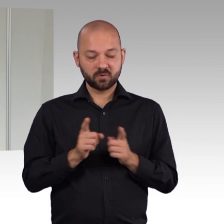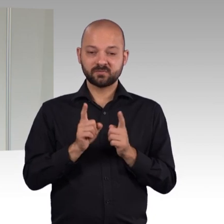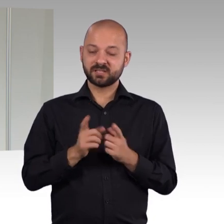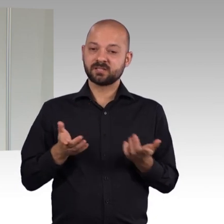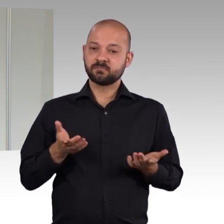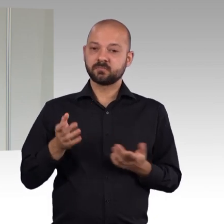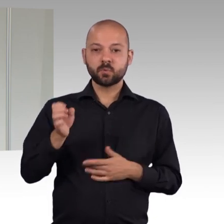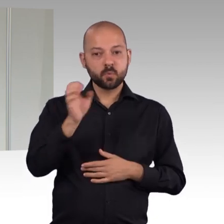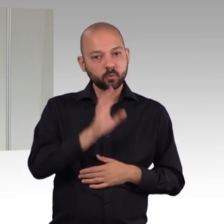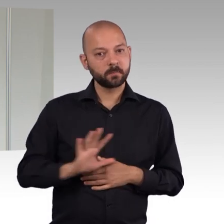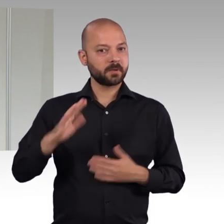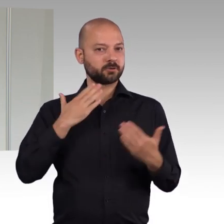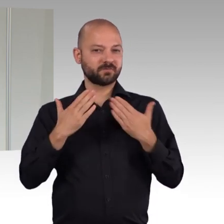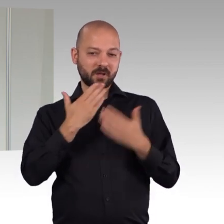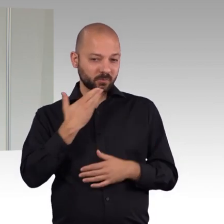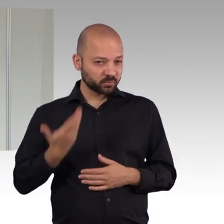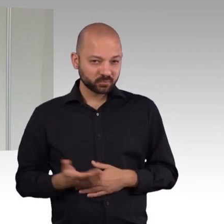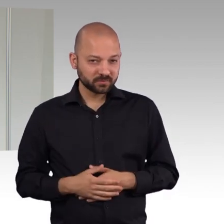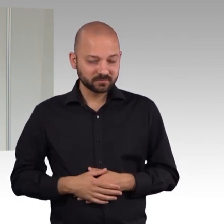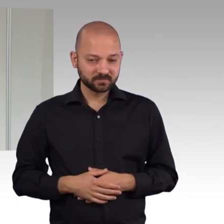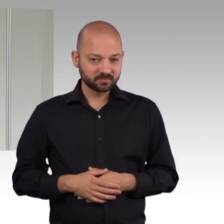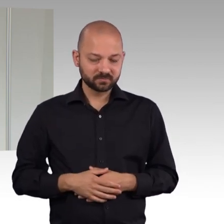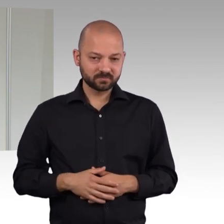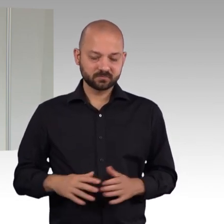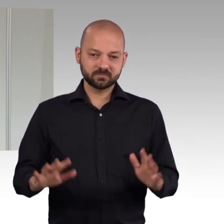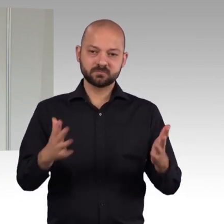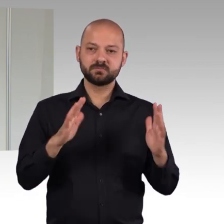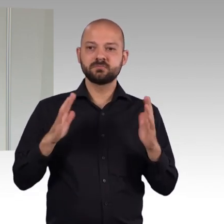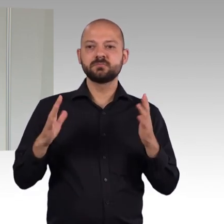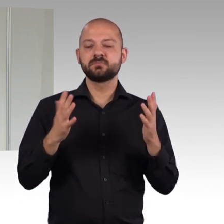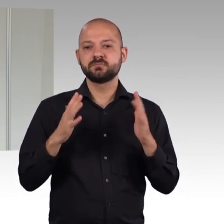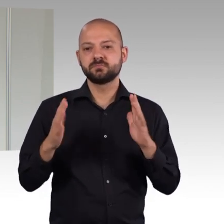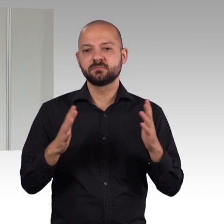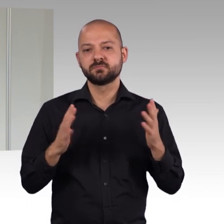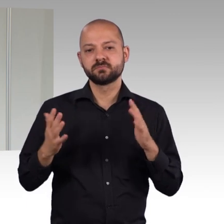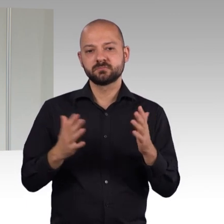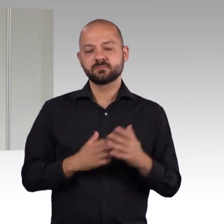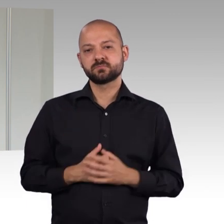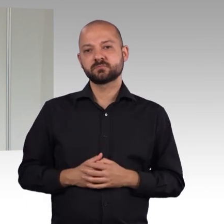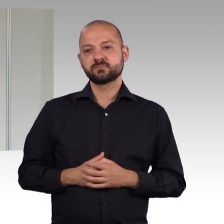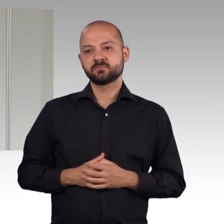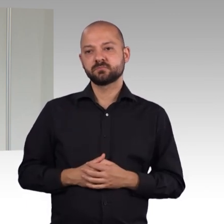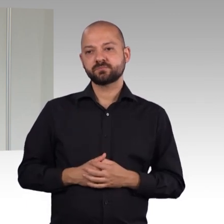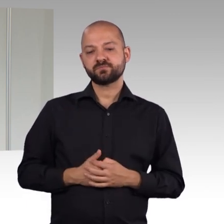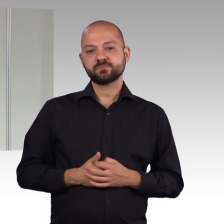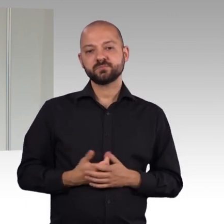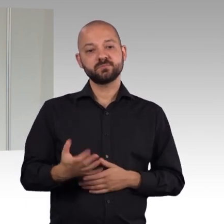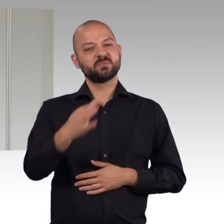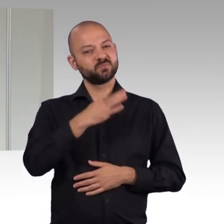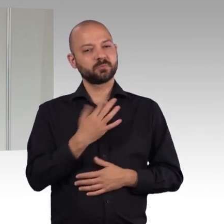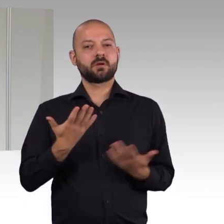dass Parteien der Mitte Deutschlands das Amerika wahnsinnig viel zu verdanken hat. Nicht